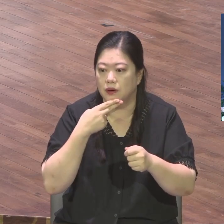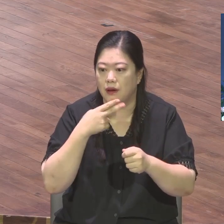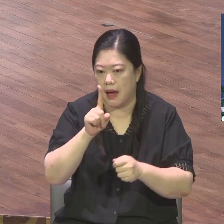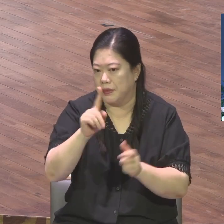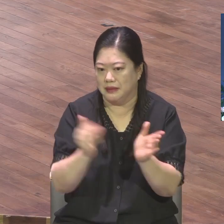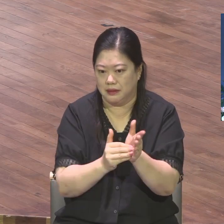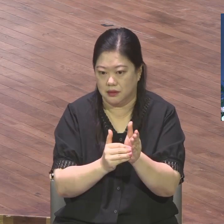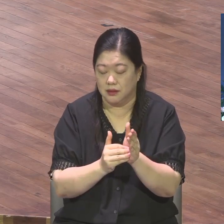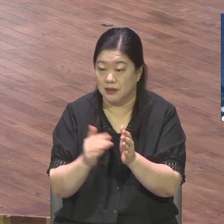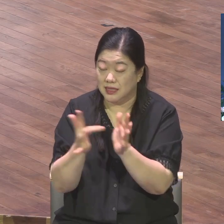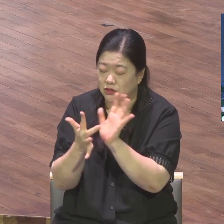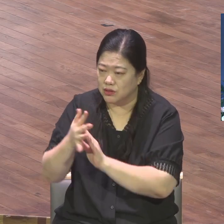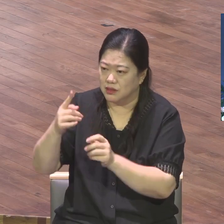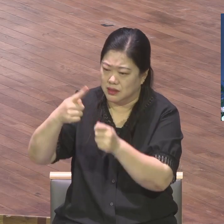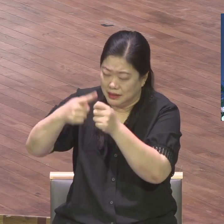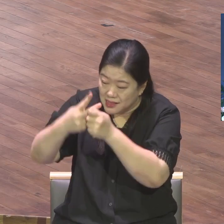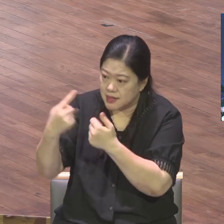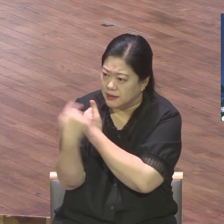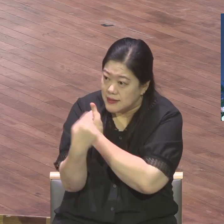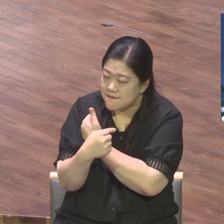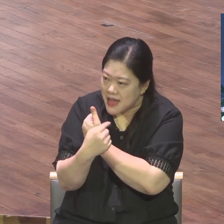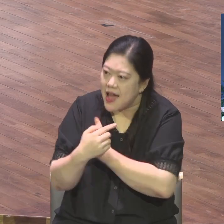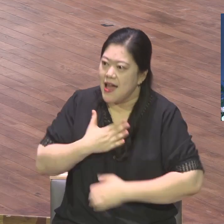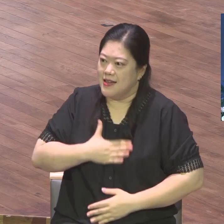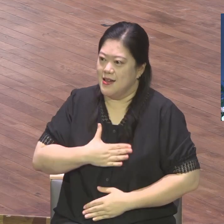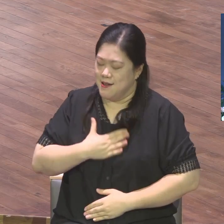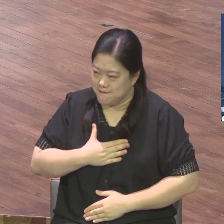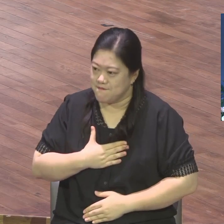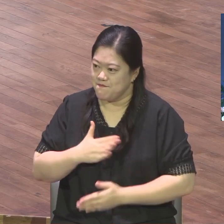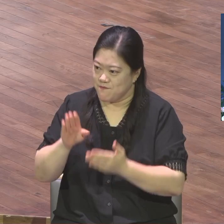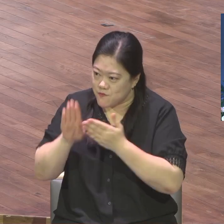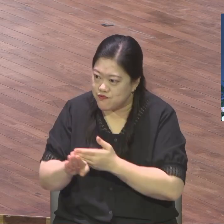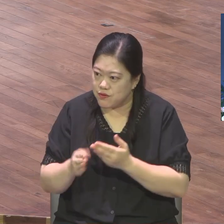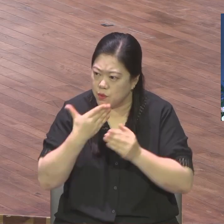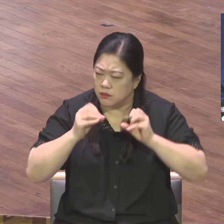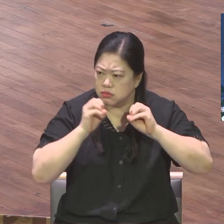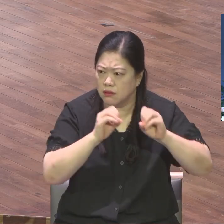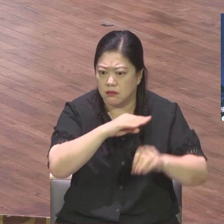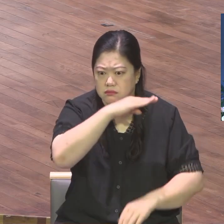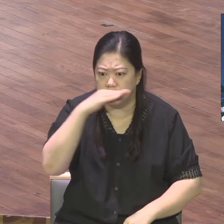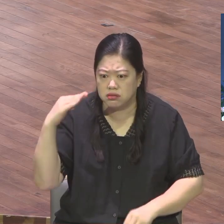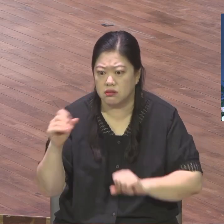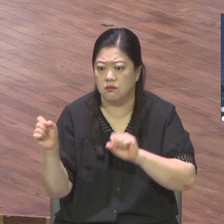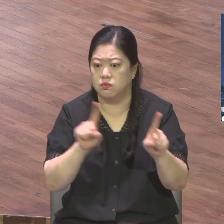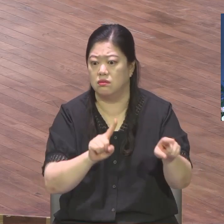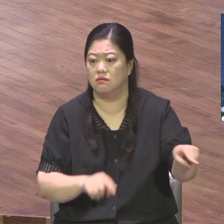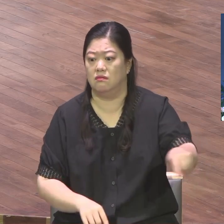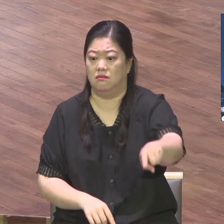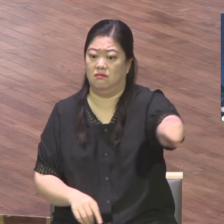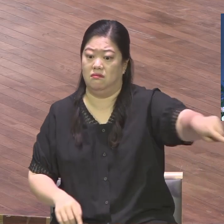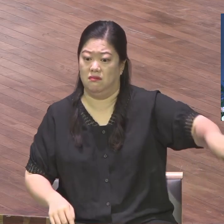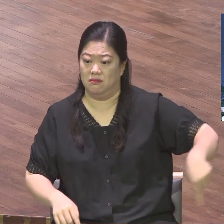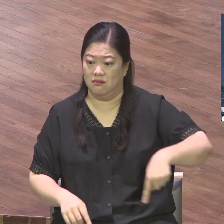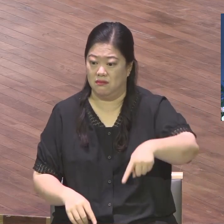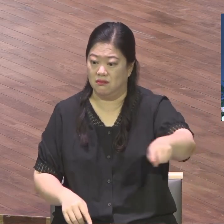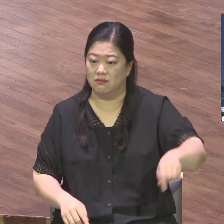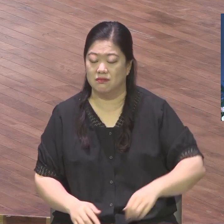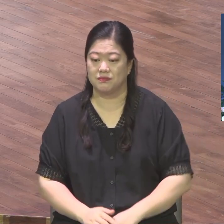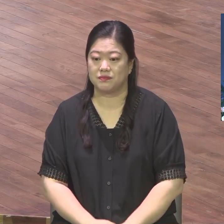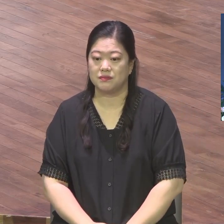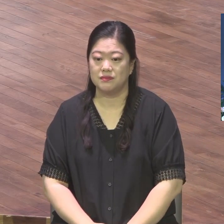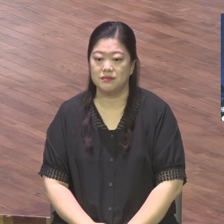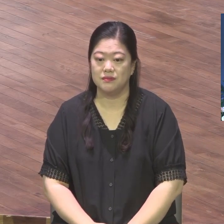이 사역을 사실적으로 감당하기 위해서 이제 너희 힘으로 안 돼. 너희들 힘으로 안 돼. 너 결심으로